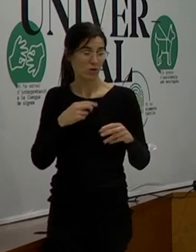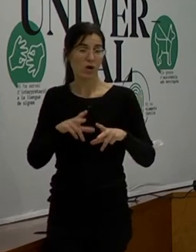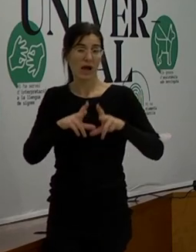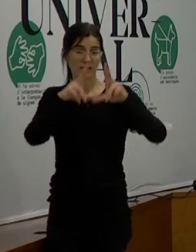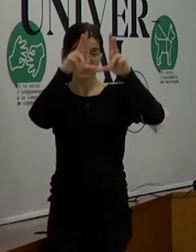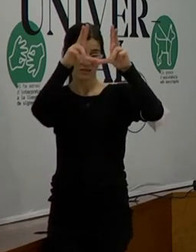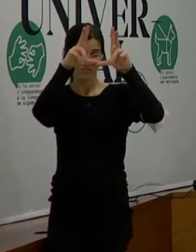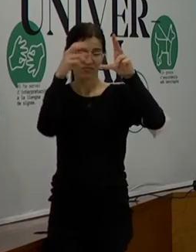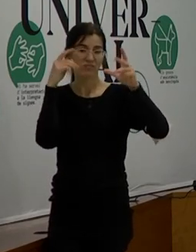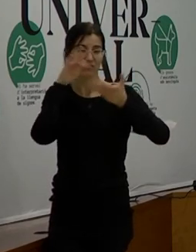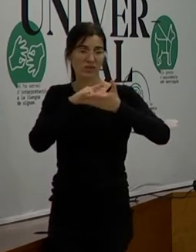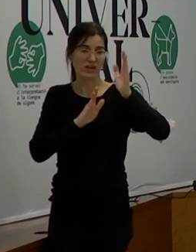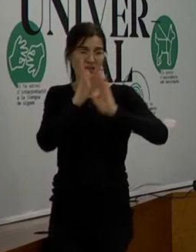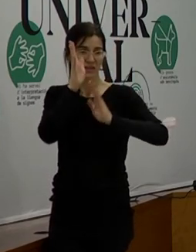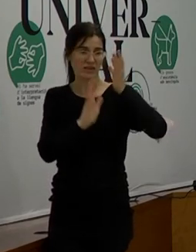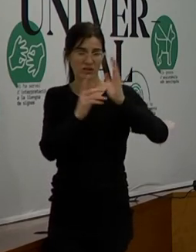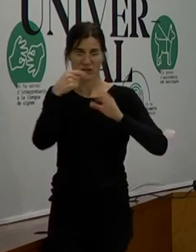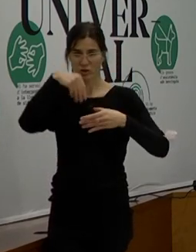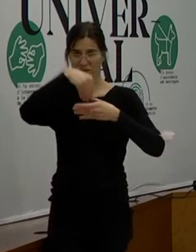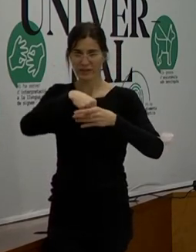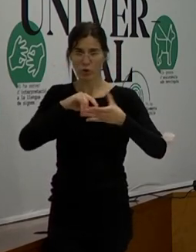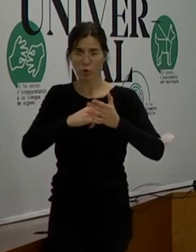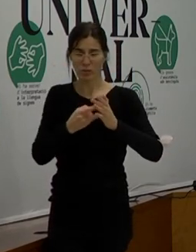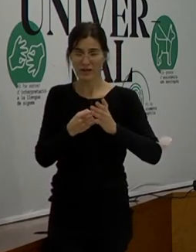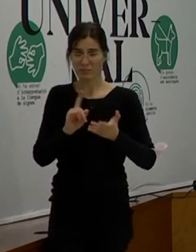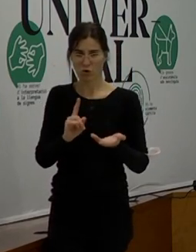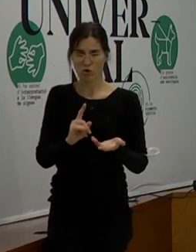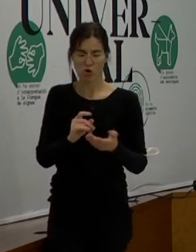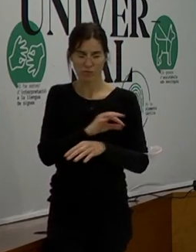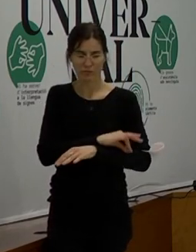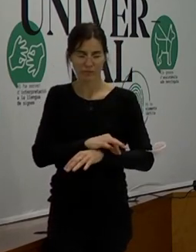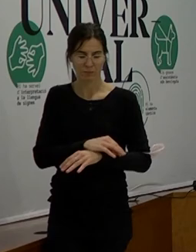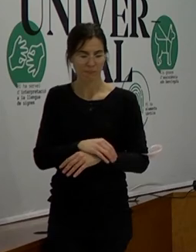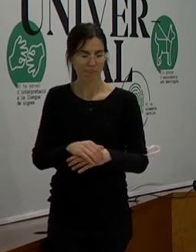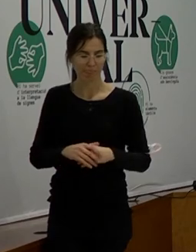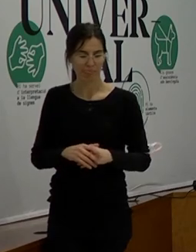incendi. Això no és urbanisme, eh? Això és que em dóna la gana.